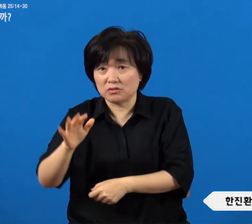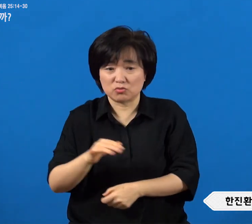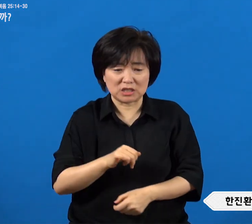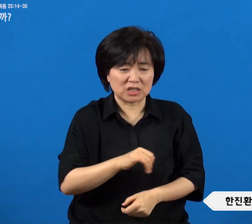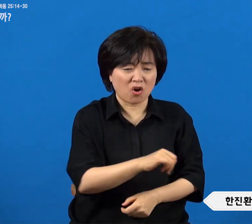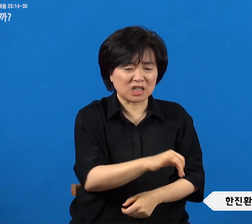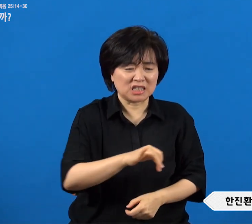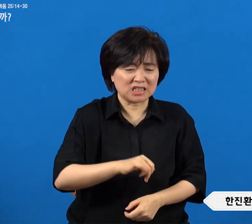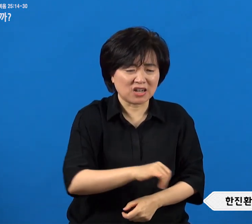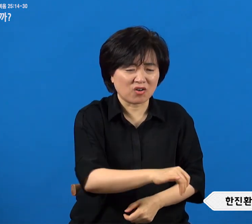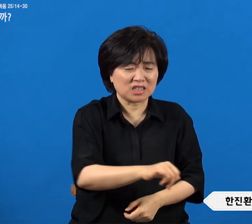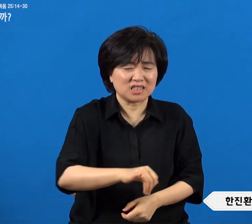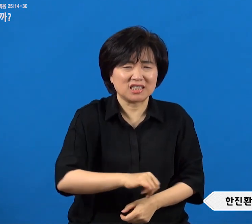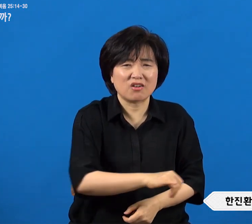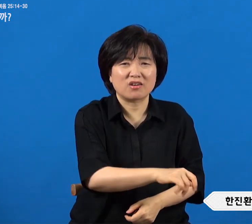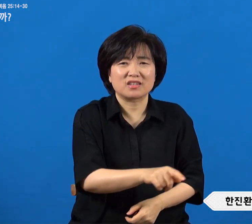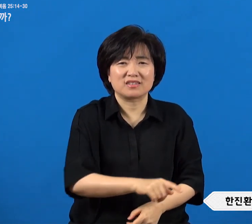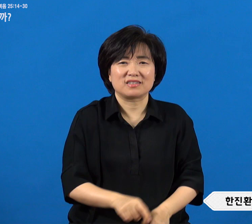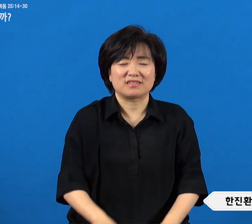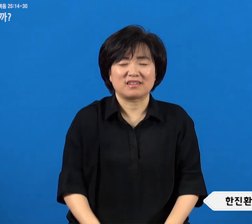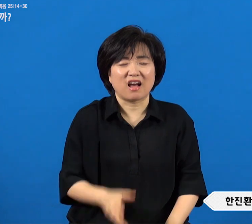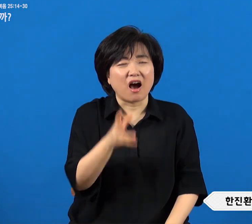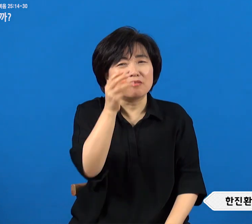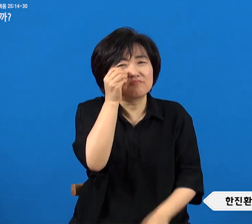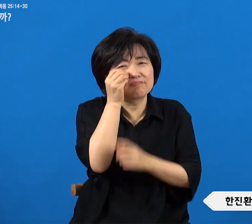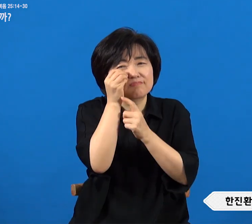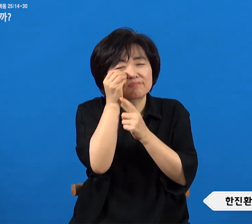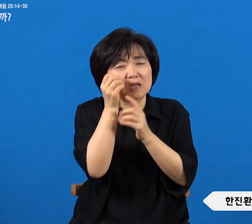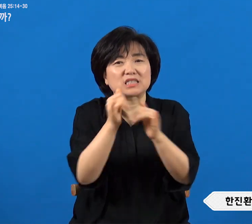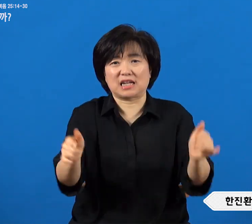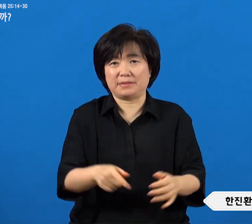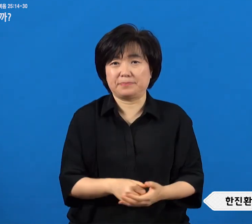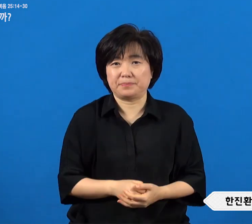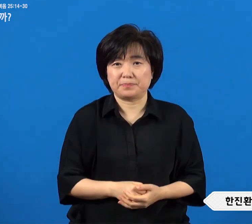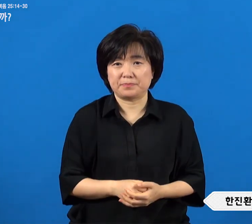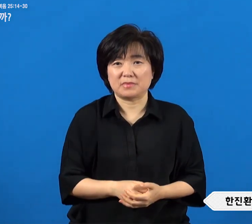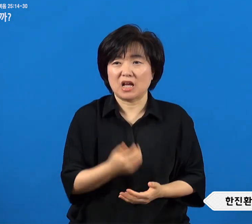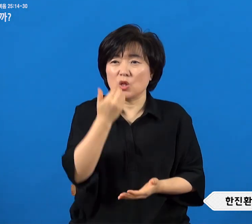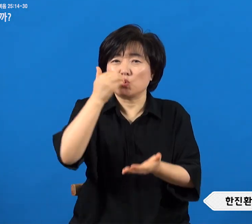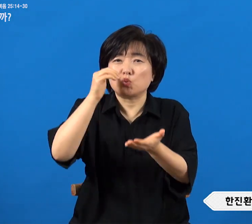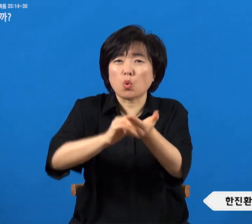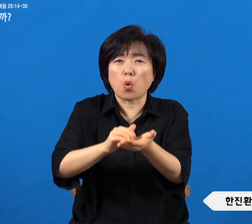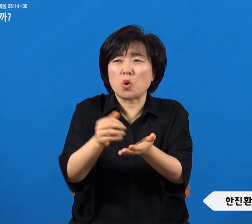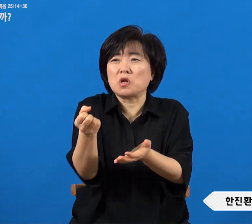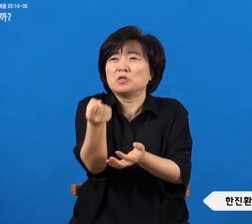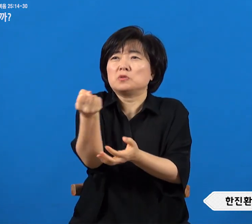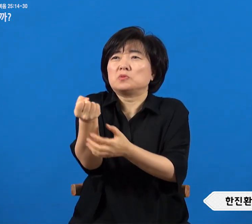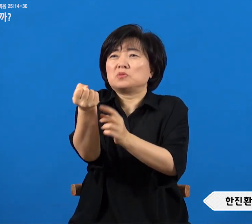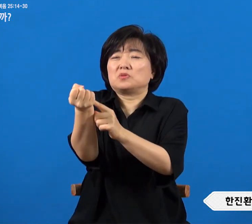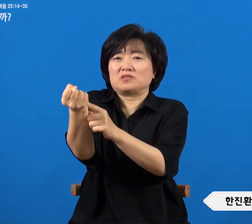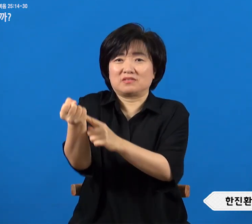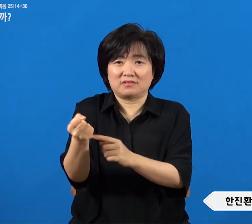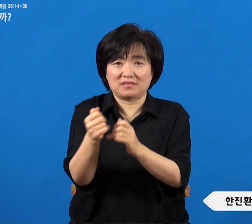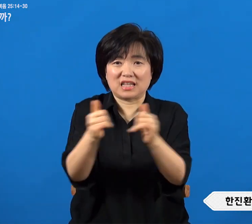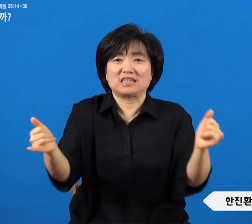웁니다. 다 잉여인간입니다. 돌덩어리 붙들고 사는 사람들입니다.